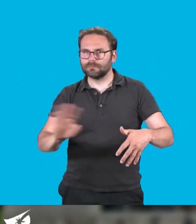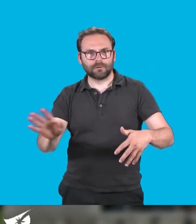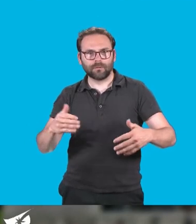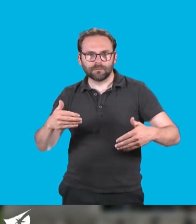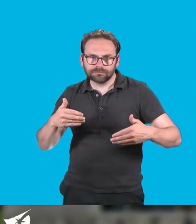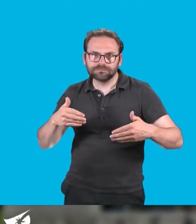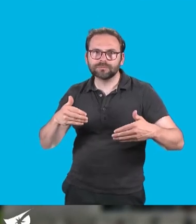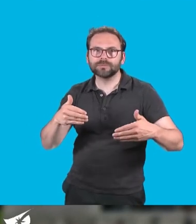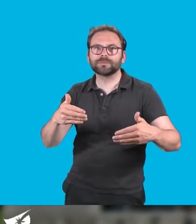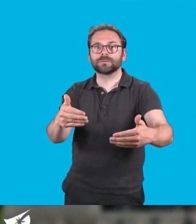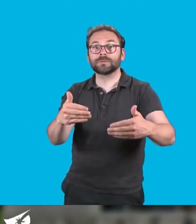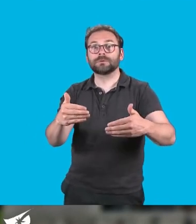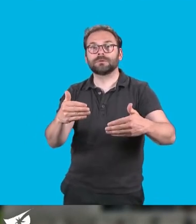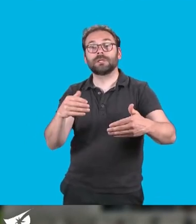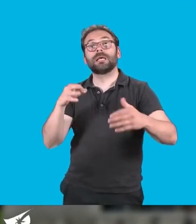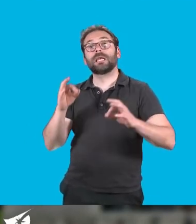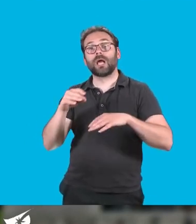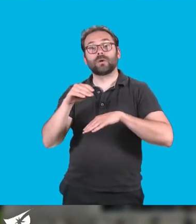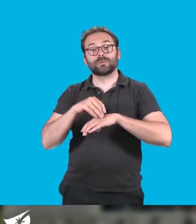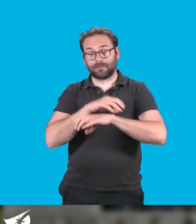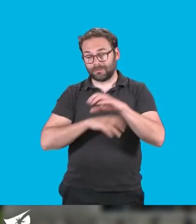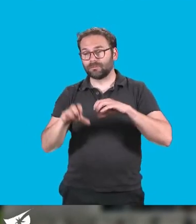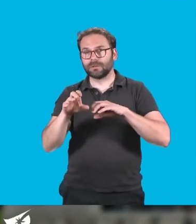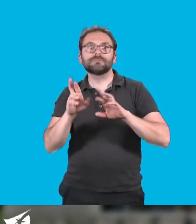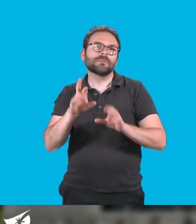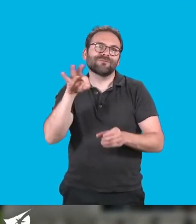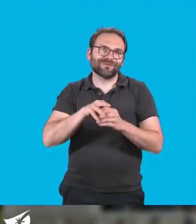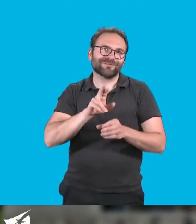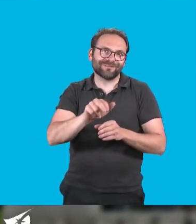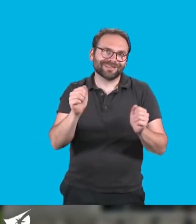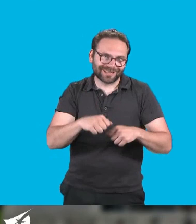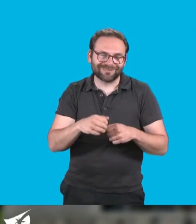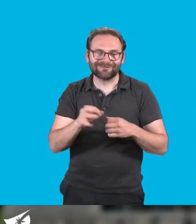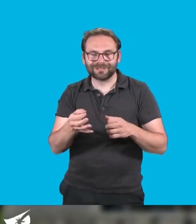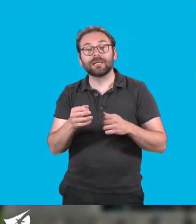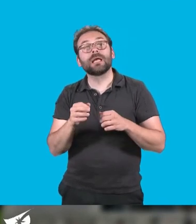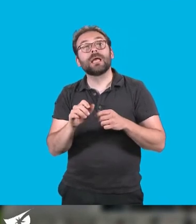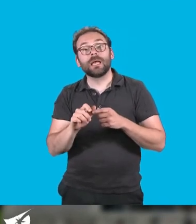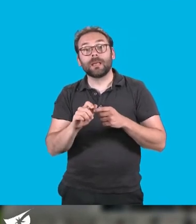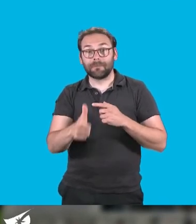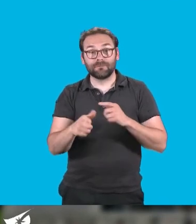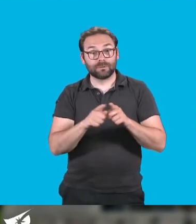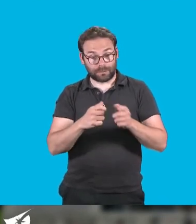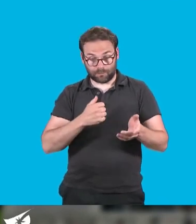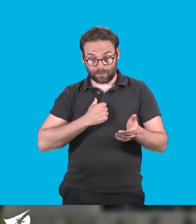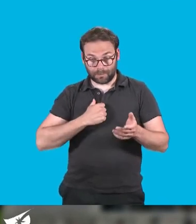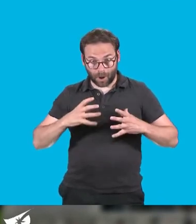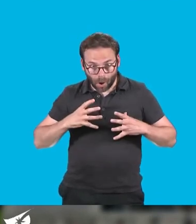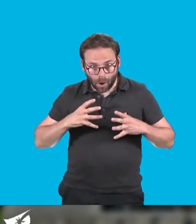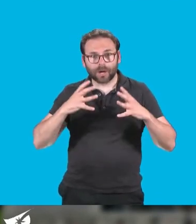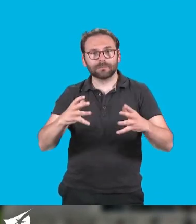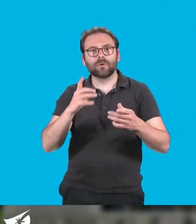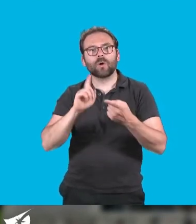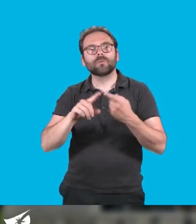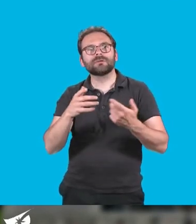Conseil métropolitain qui, je l'espère, va adopter ce schéma directeur, avec notamment un engagement de ma part qui est de poursuivre cette tournée